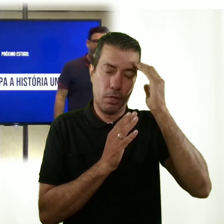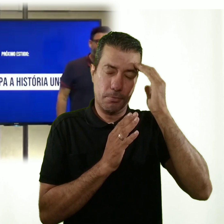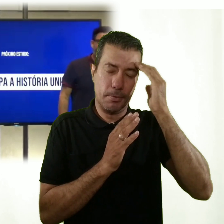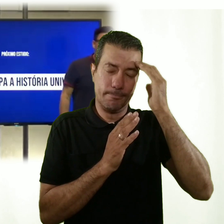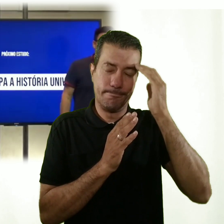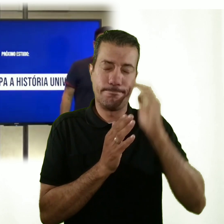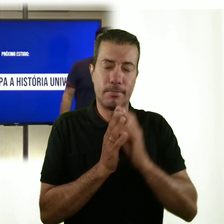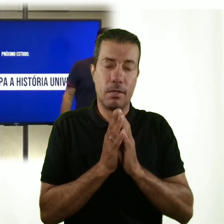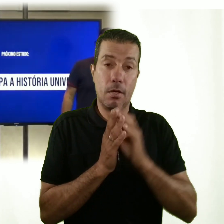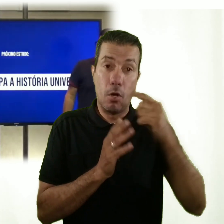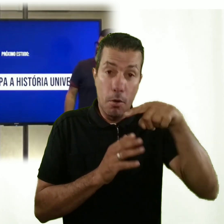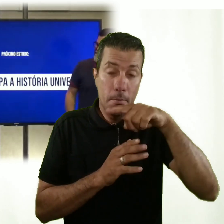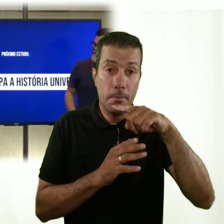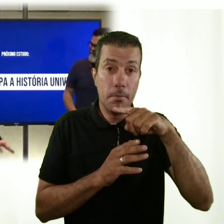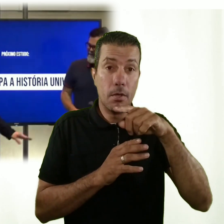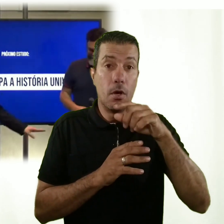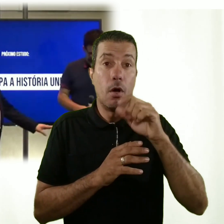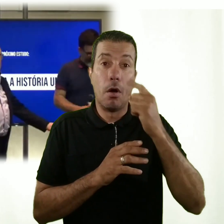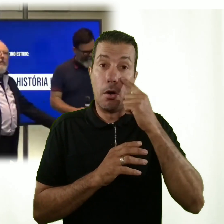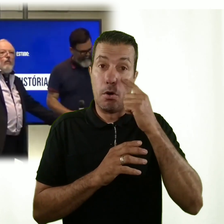Pessoal, olha só.